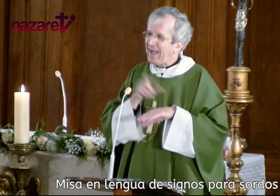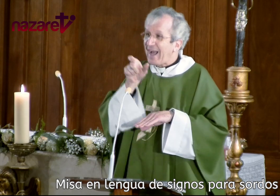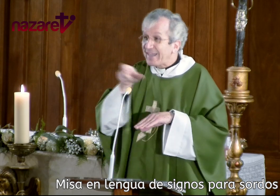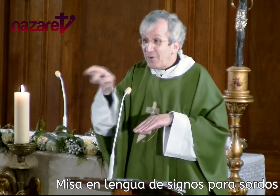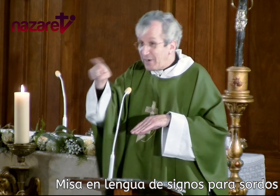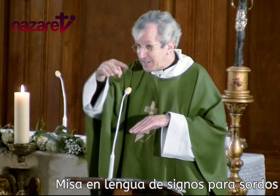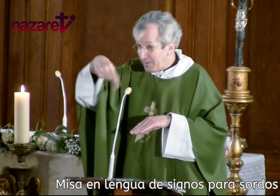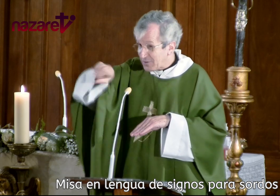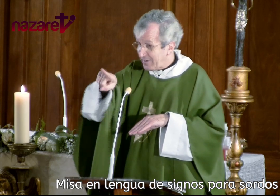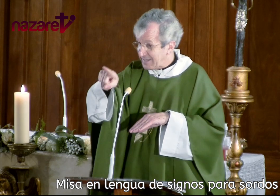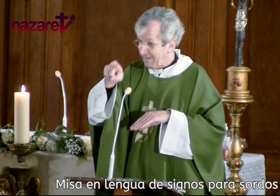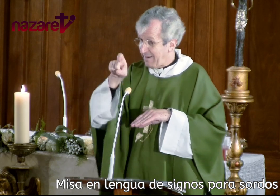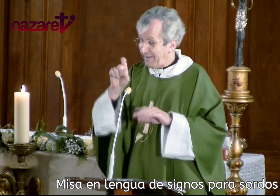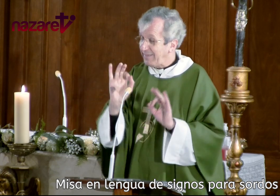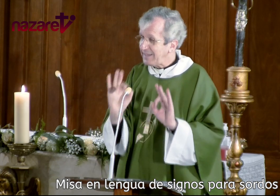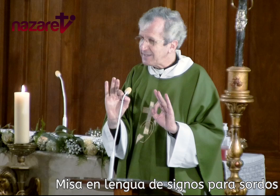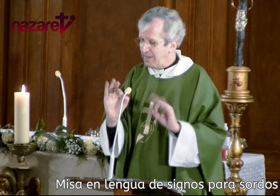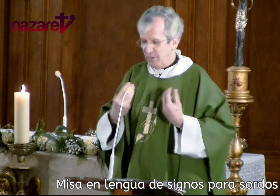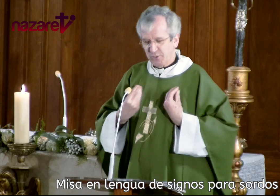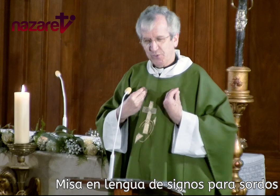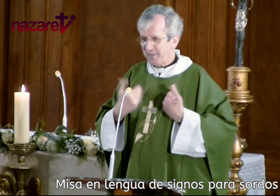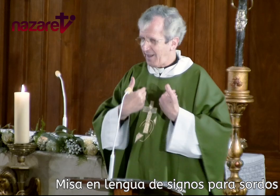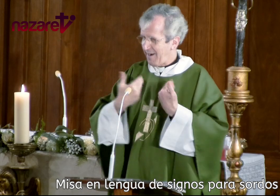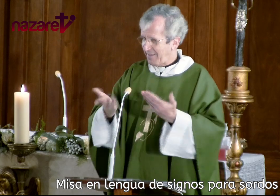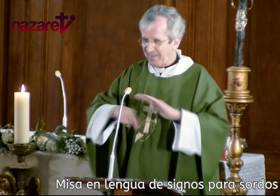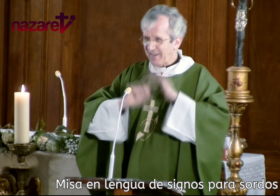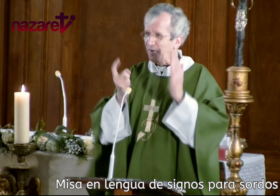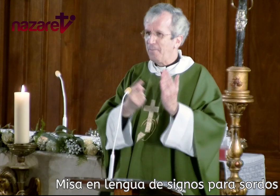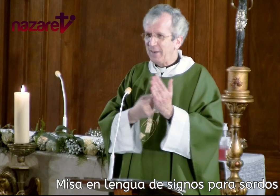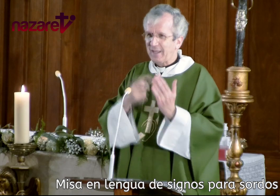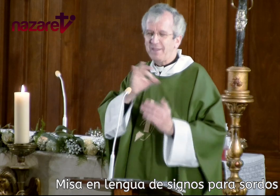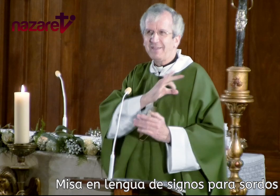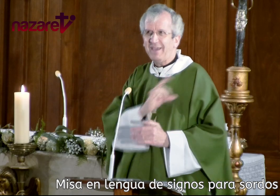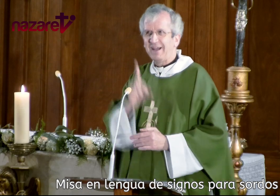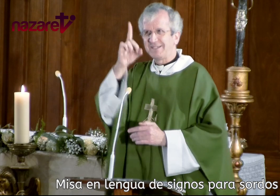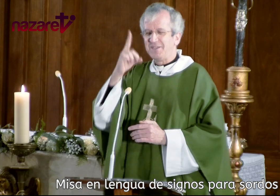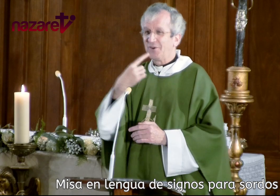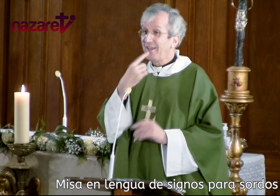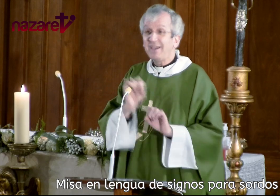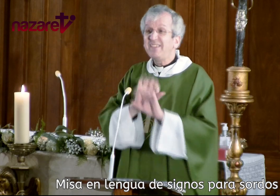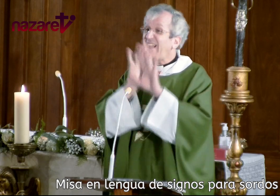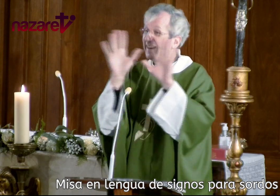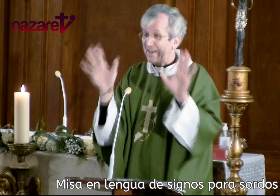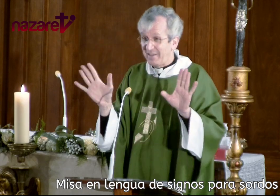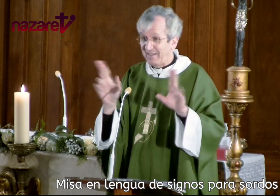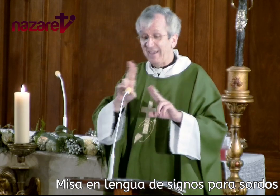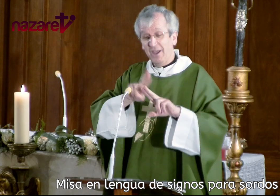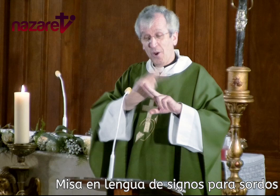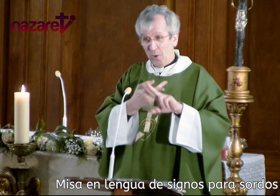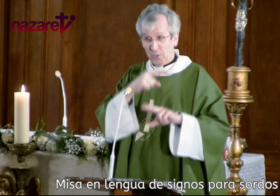que algunas personas elegidas su vida la dediquen completamente al señor y dirá claramente los